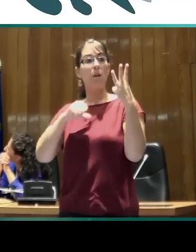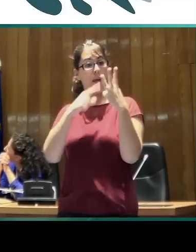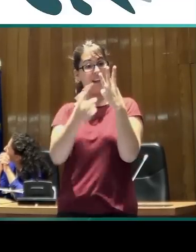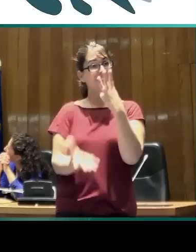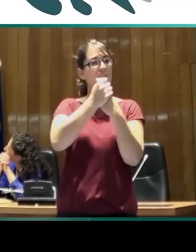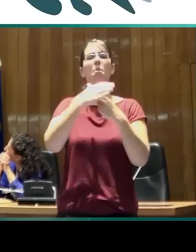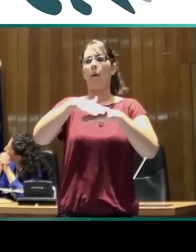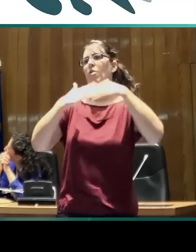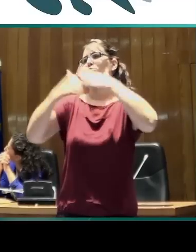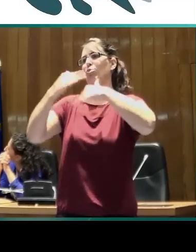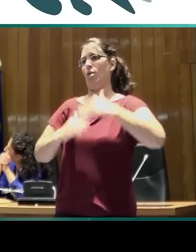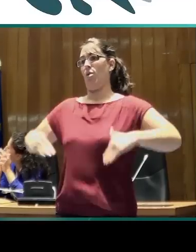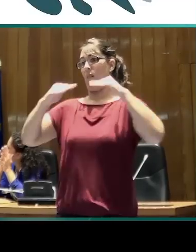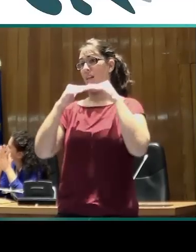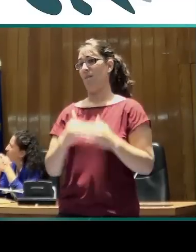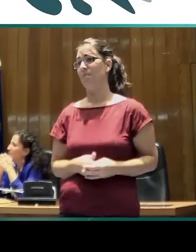igualdad.